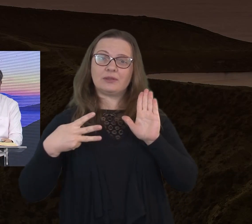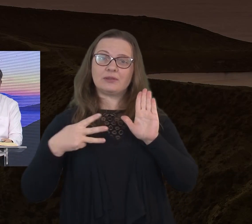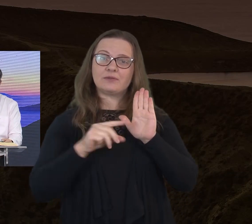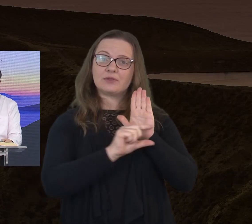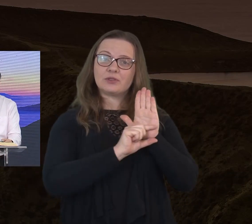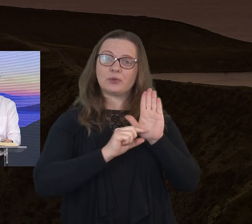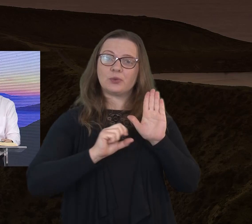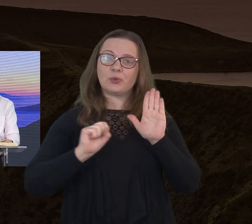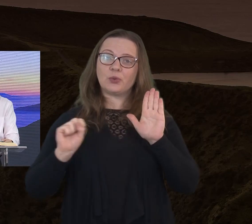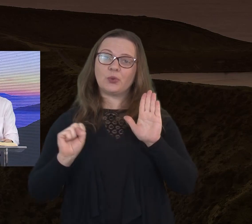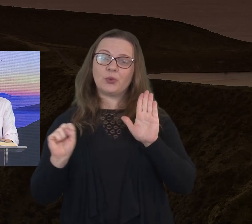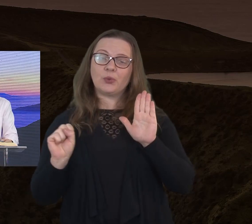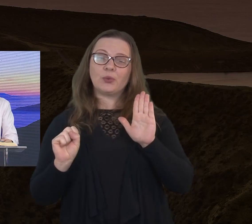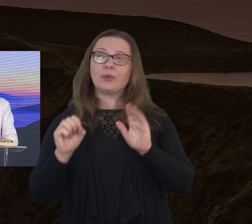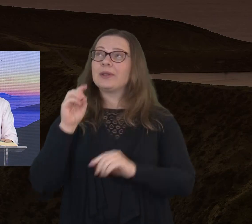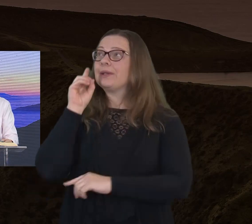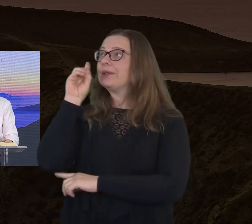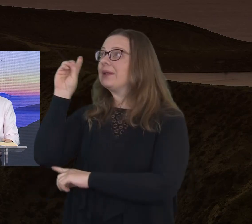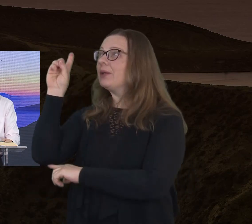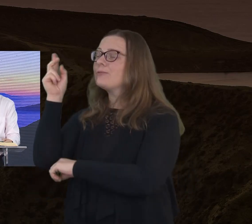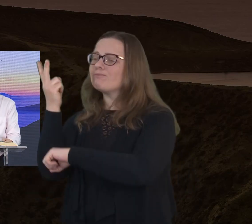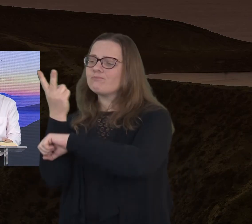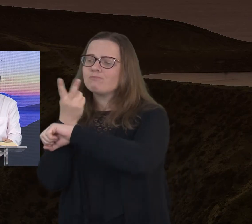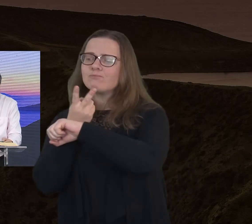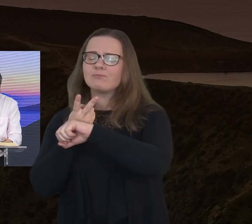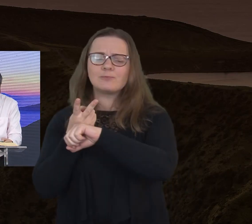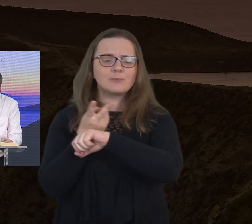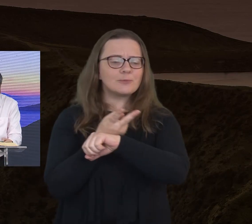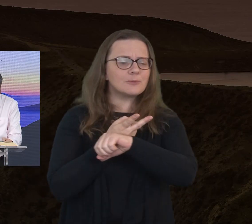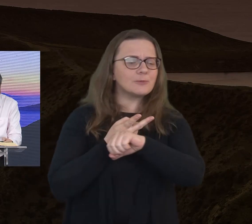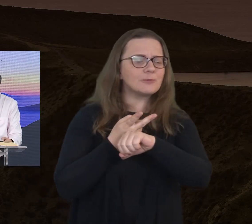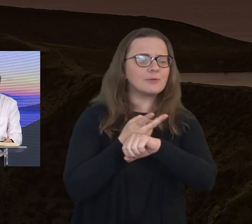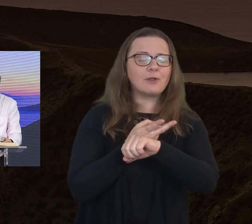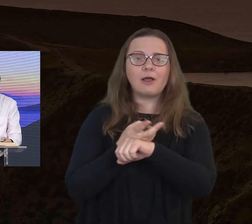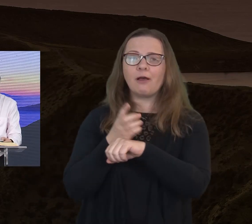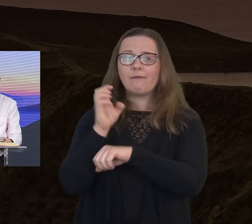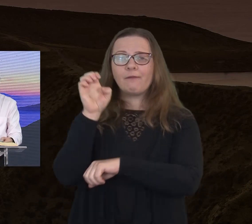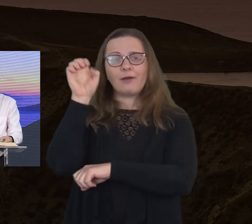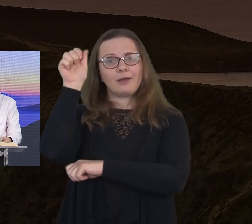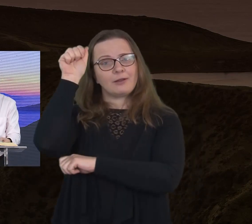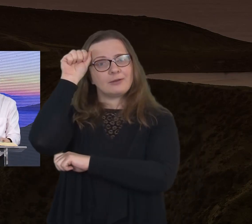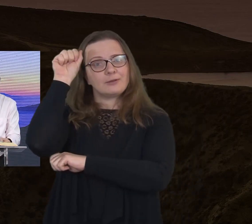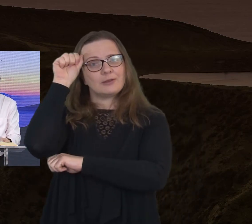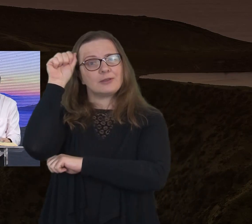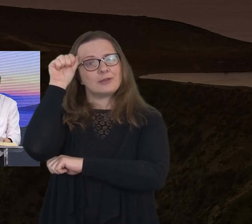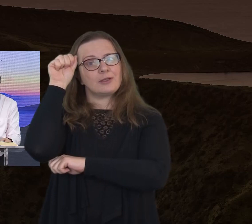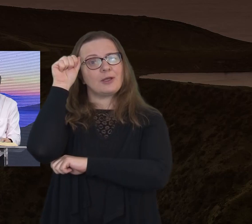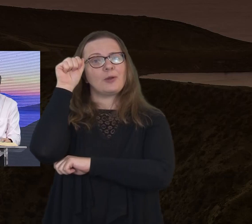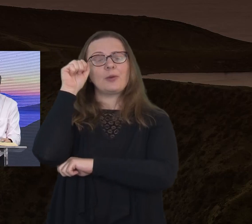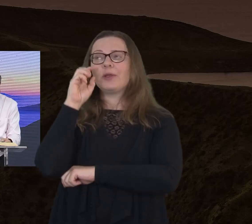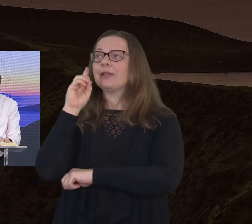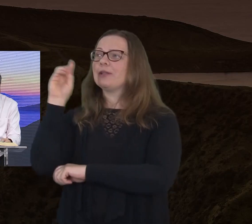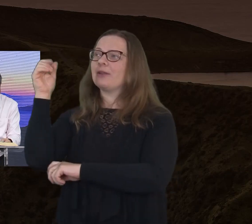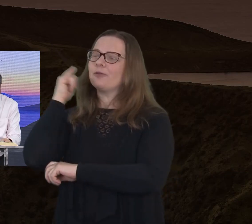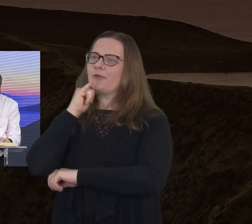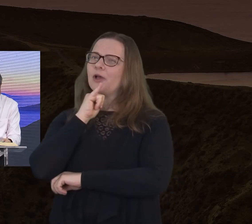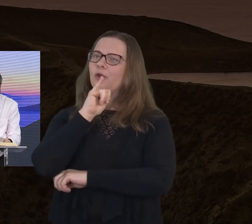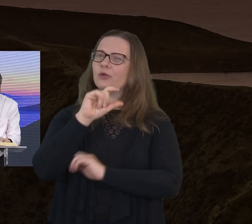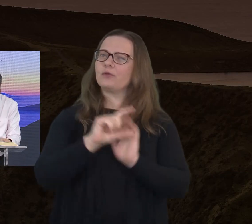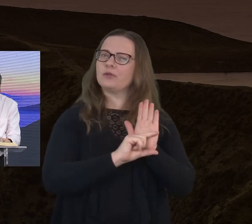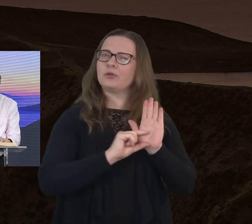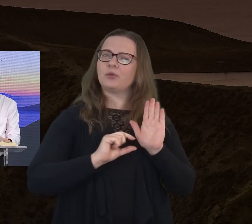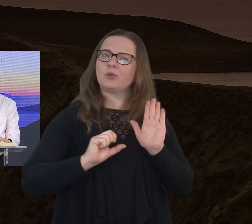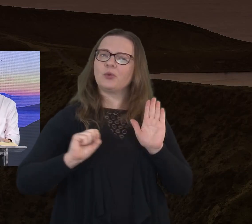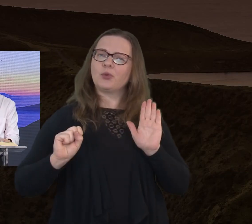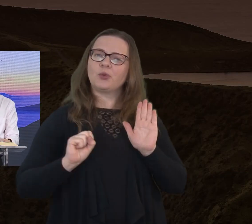8, quando Deus procurava, né, Adão, Deus disse assim, no versículo 8 diz